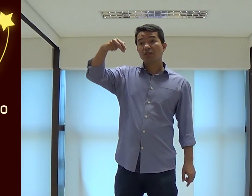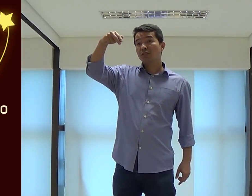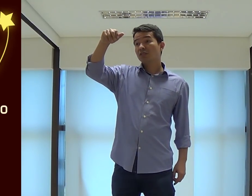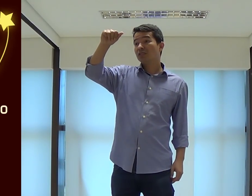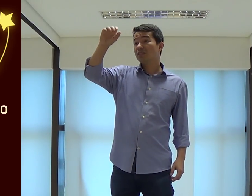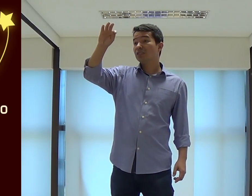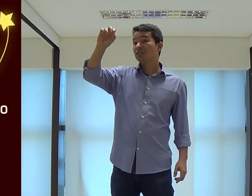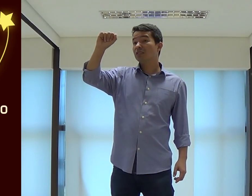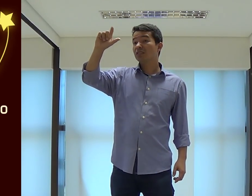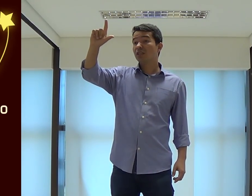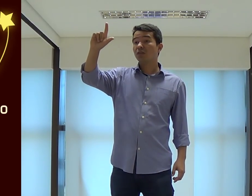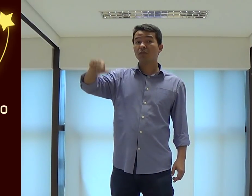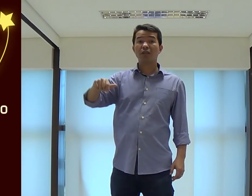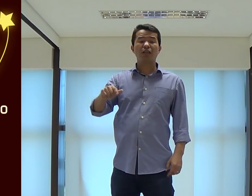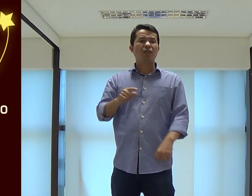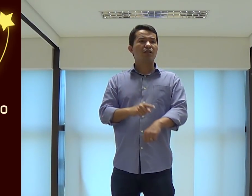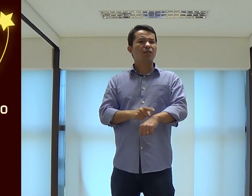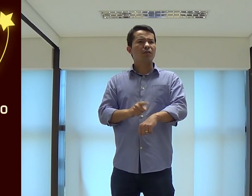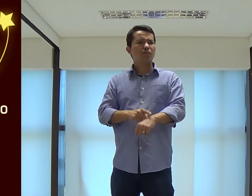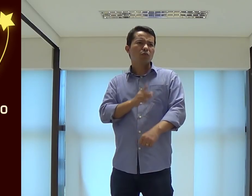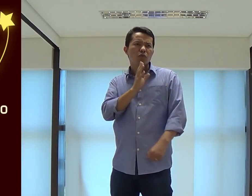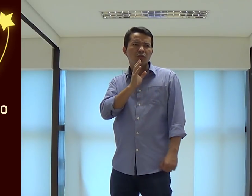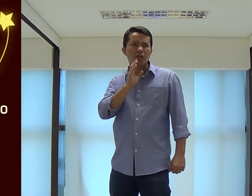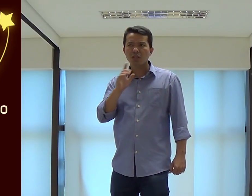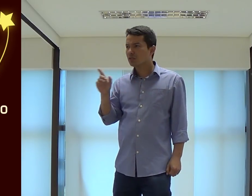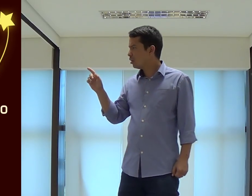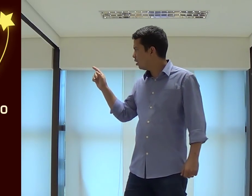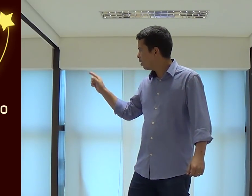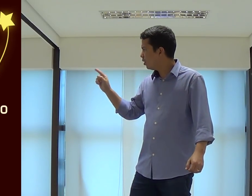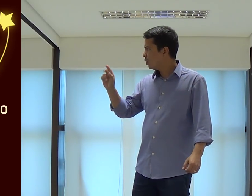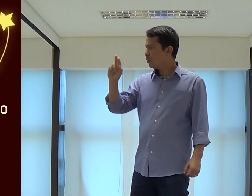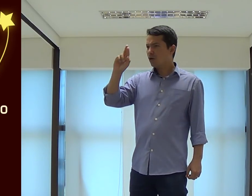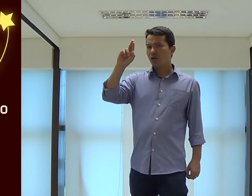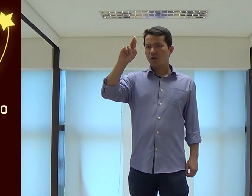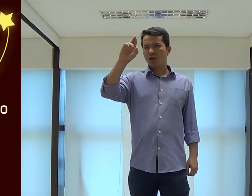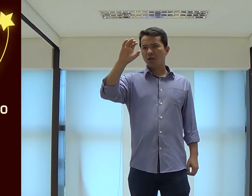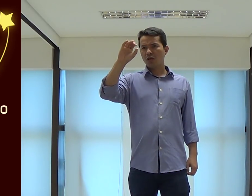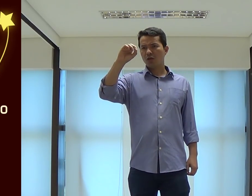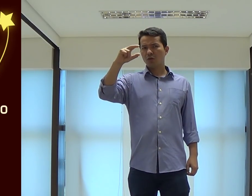O Natal, ele também é um tempo. Vocês conhecem aquela palavra ali?